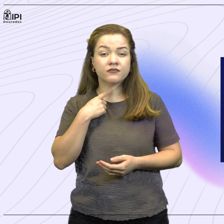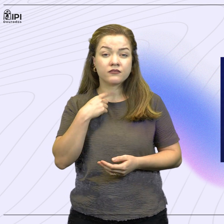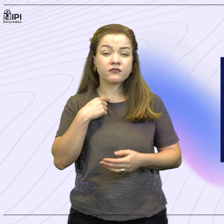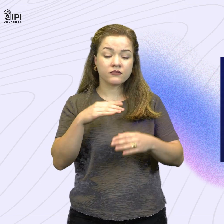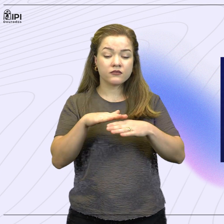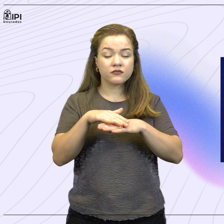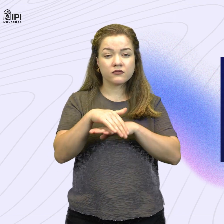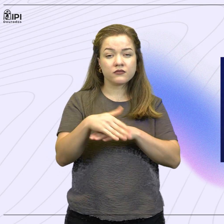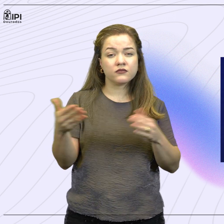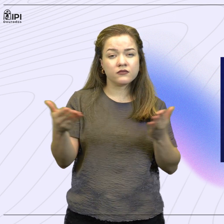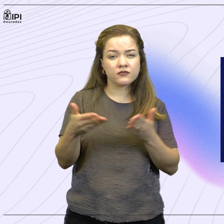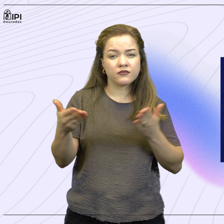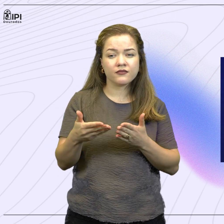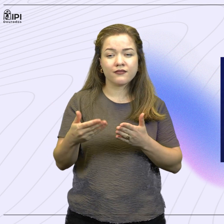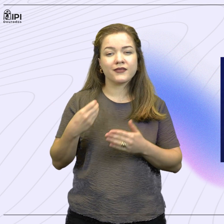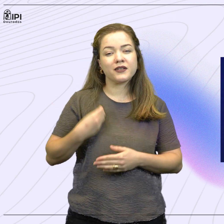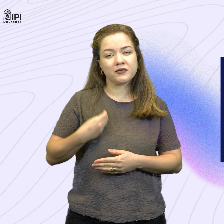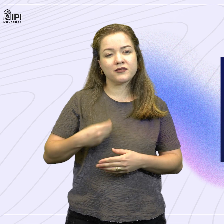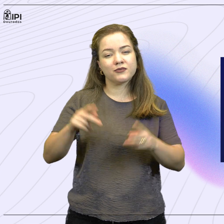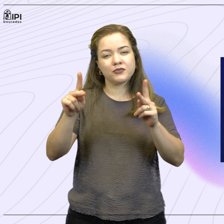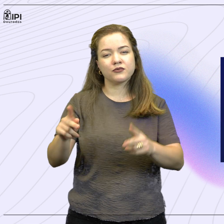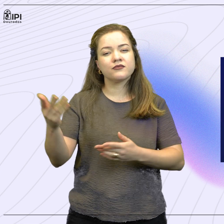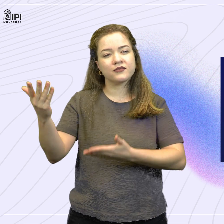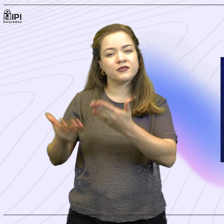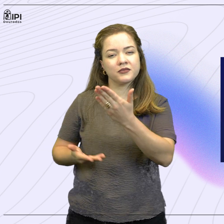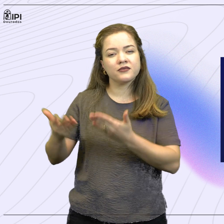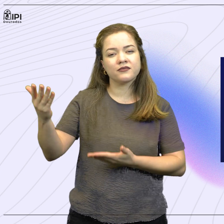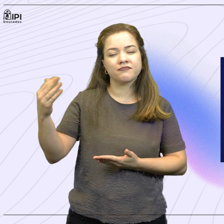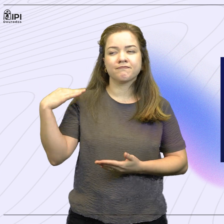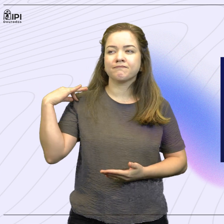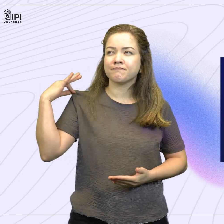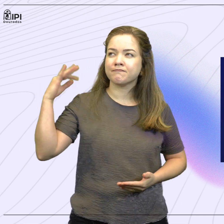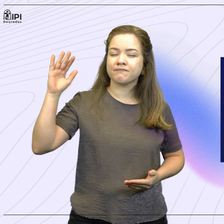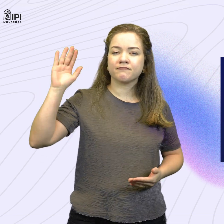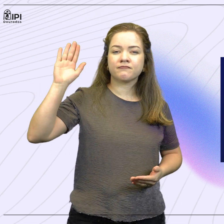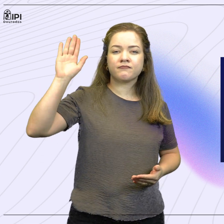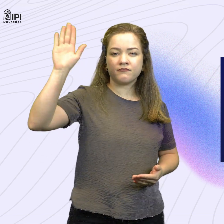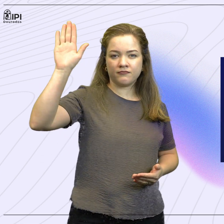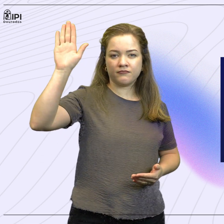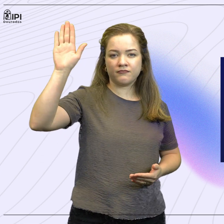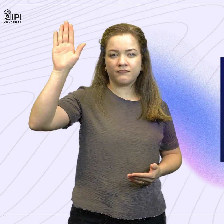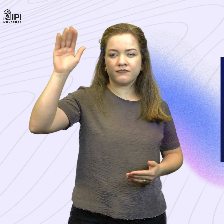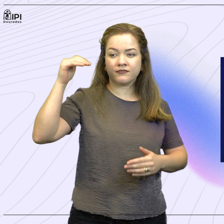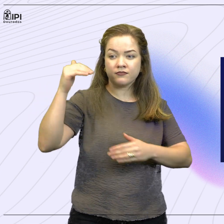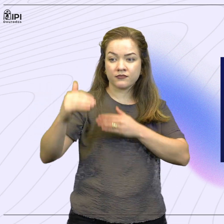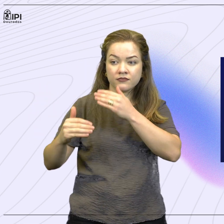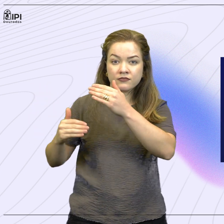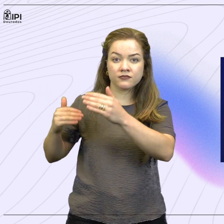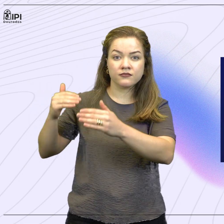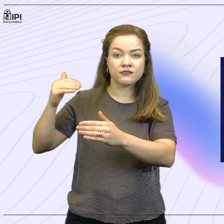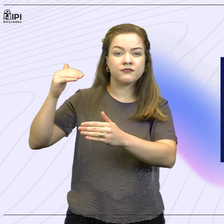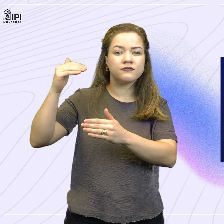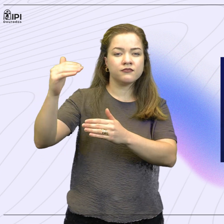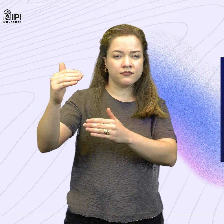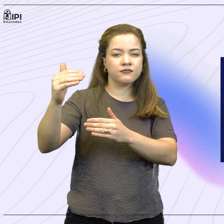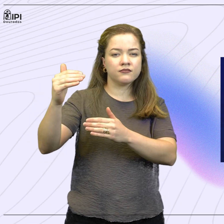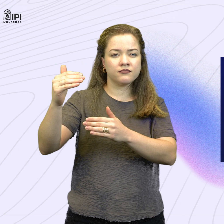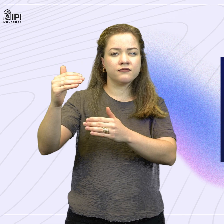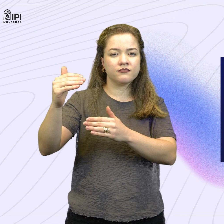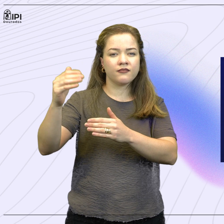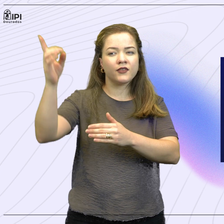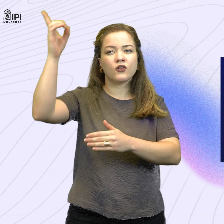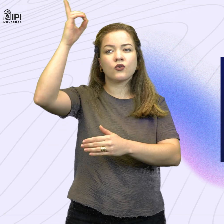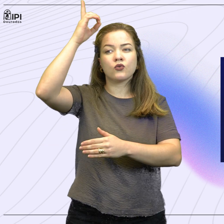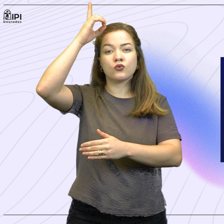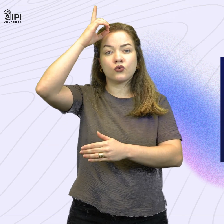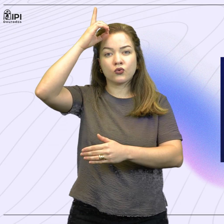de fazer parte desse povo servidor, de se colocar à disposição, de dar um passo a mais, de desenterrar os seus